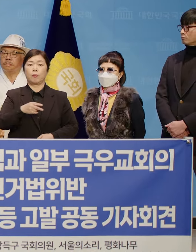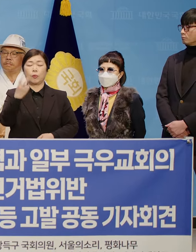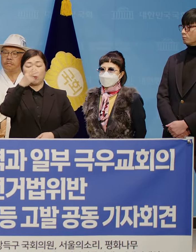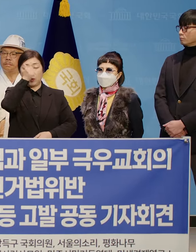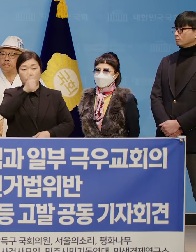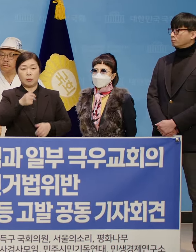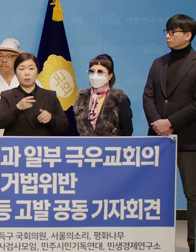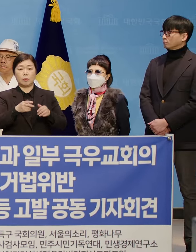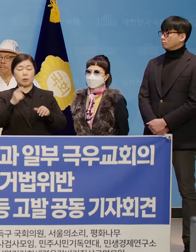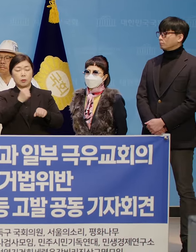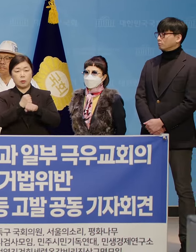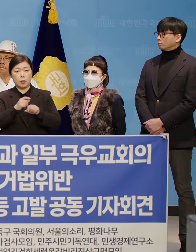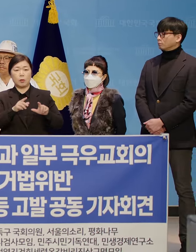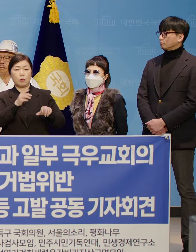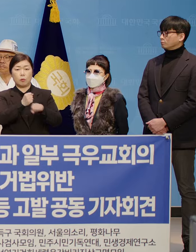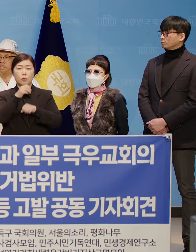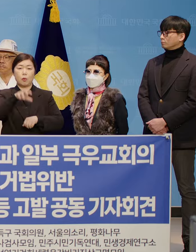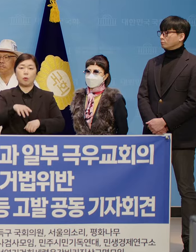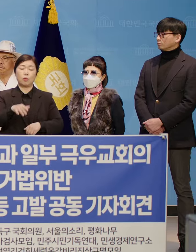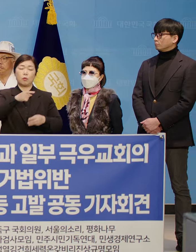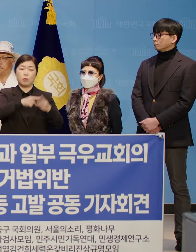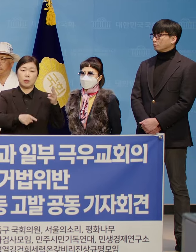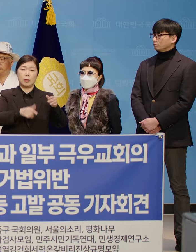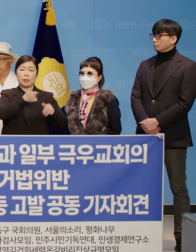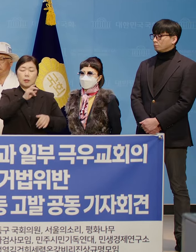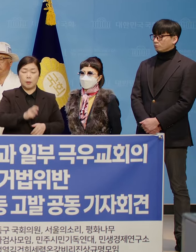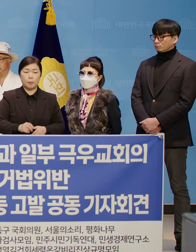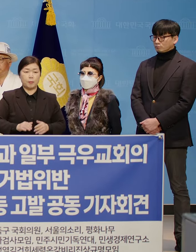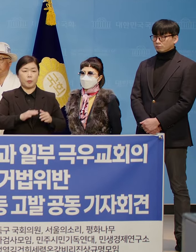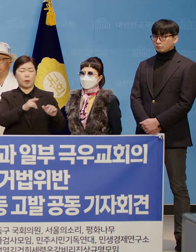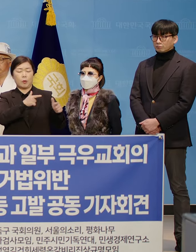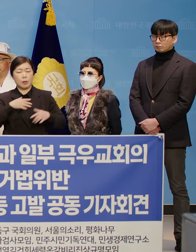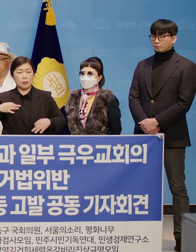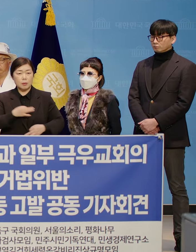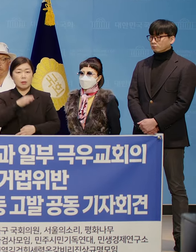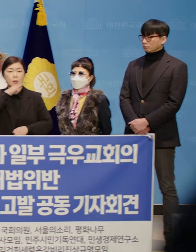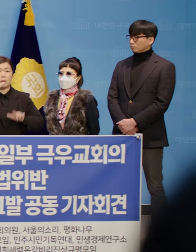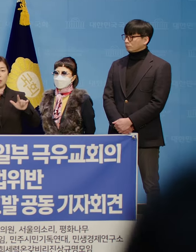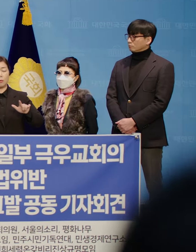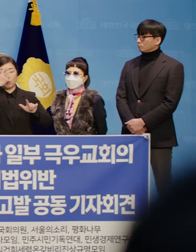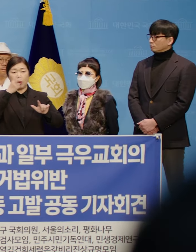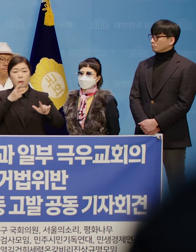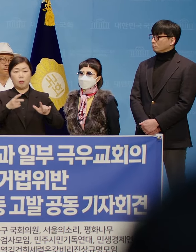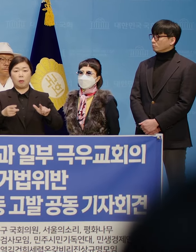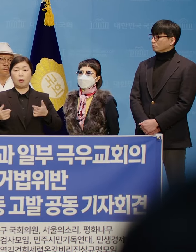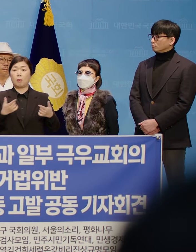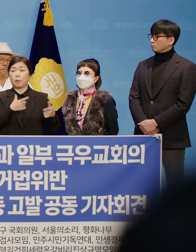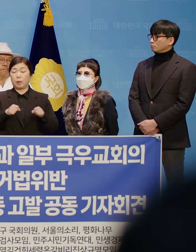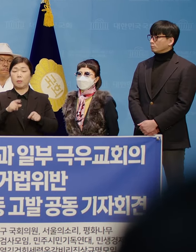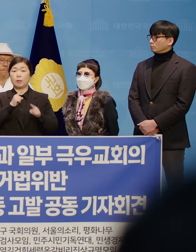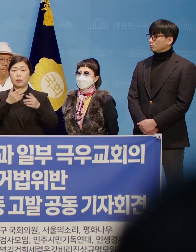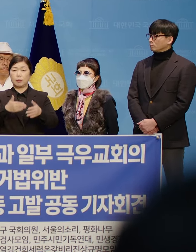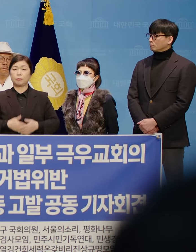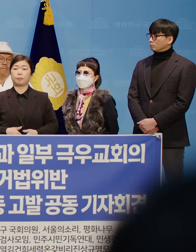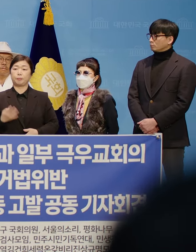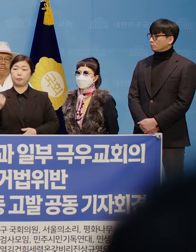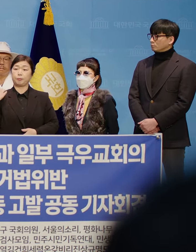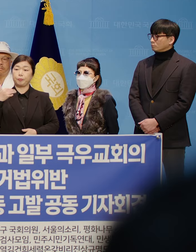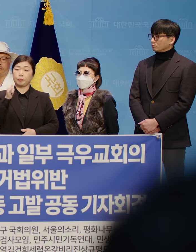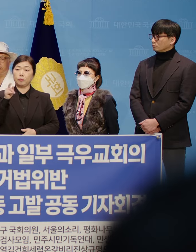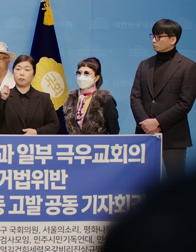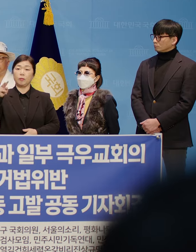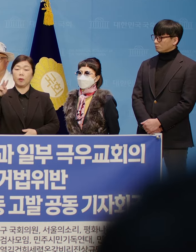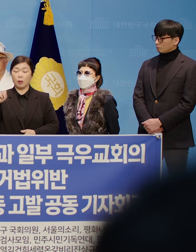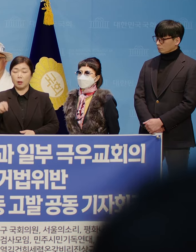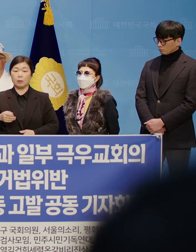모인 민경 구소 또 윤성 김건희 력 가 비리 진상규 공동을 하고 있는데요 얼마 전에 y 10에서 우리